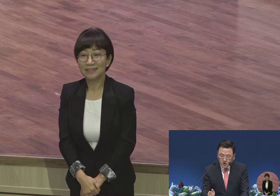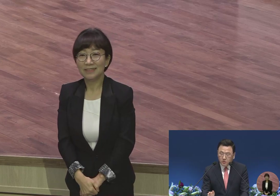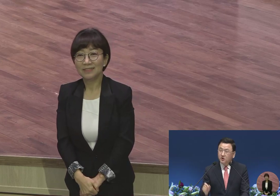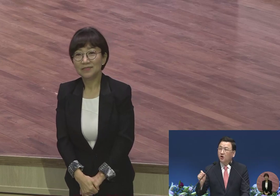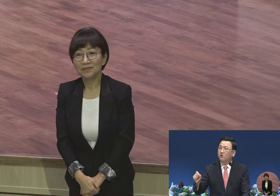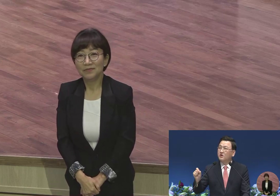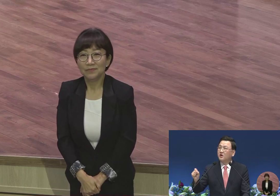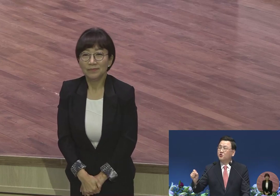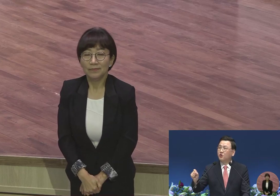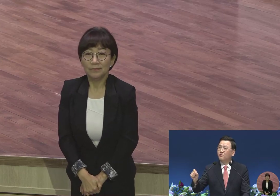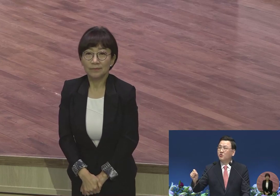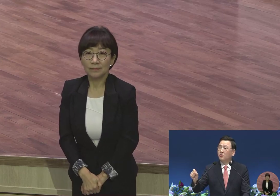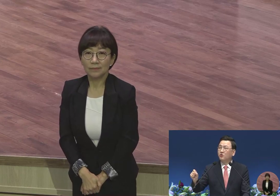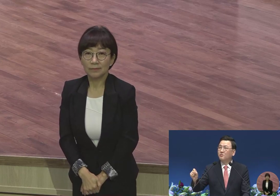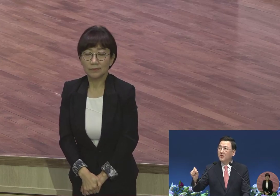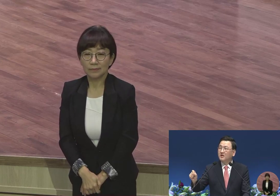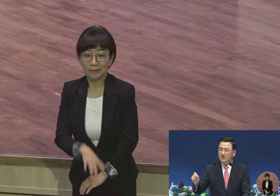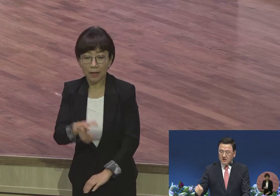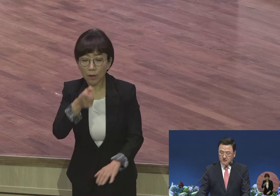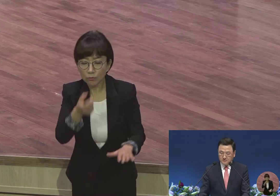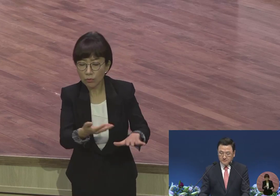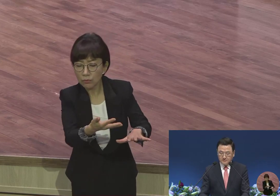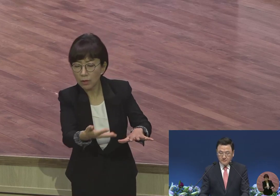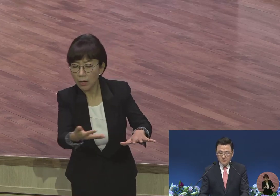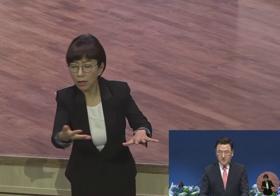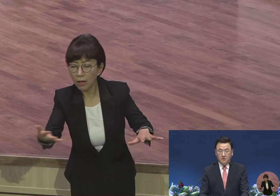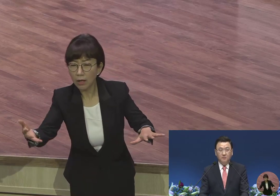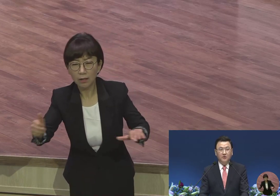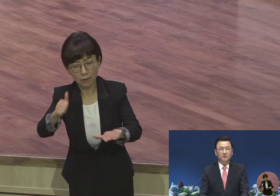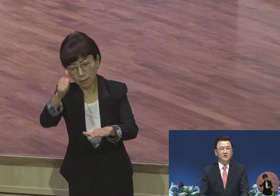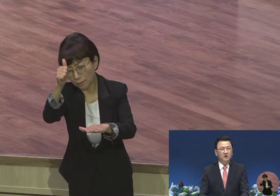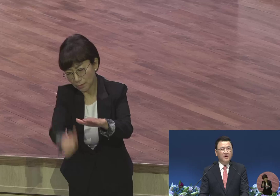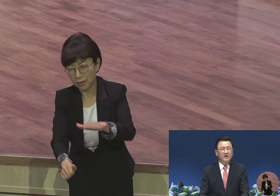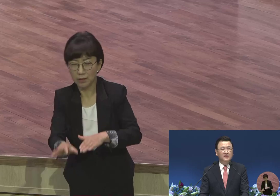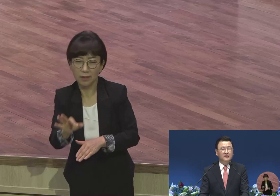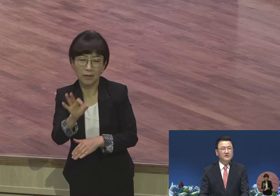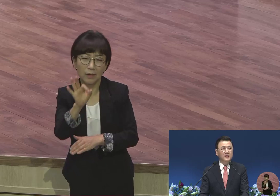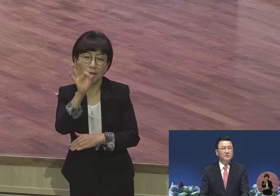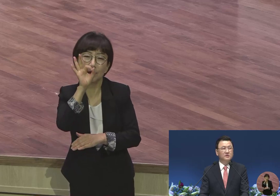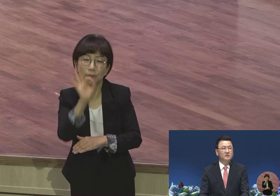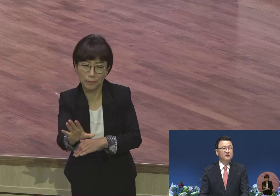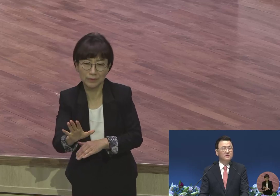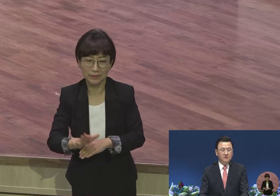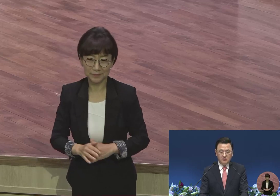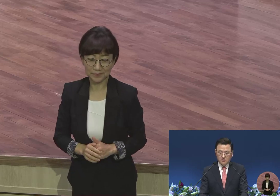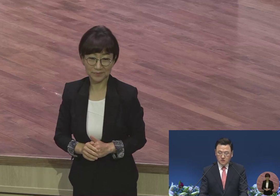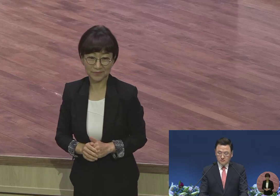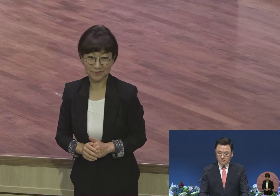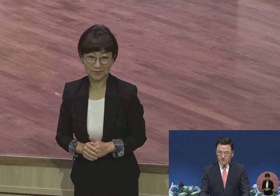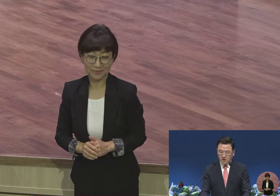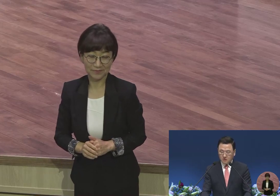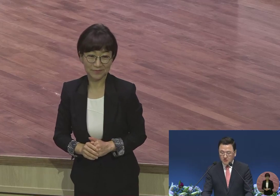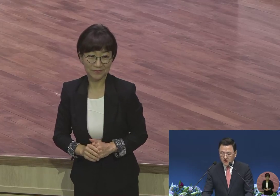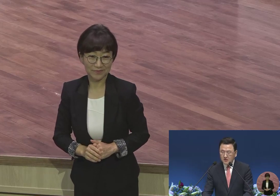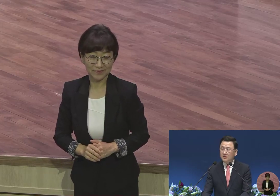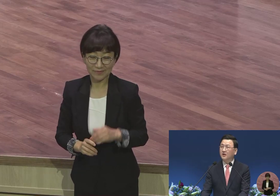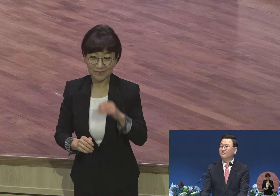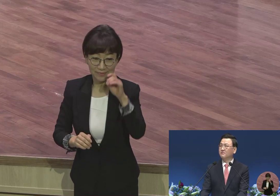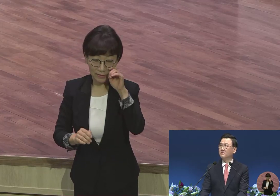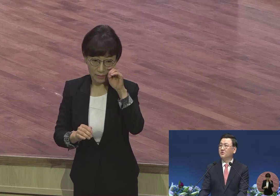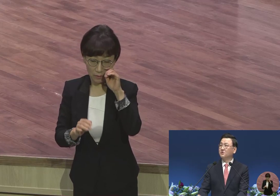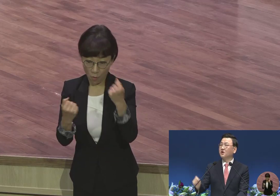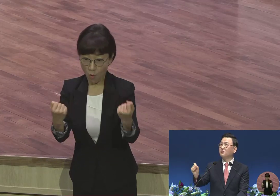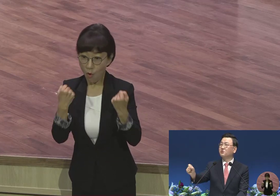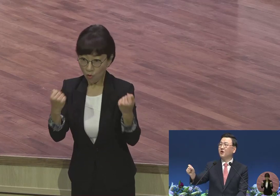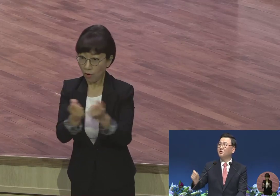아무리 노력해도 접근할 수 없는 곳 베데스다. 별로 절박하지 않은 사람은 건강한